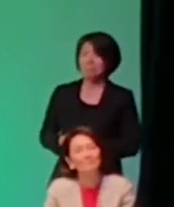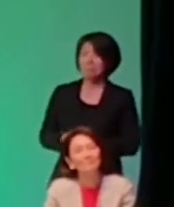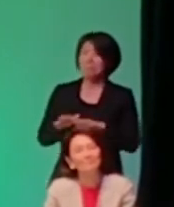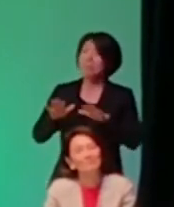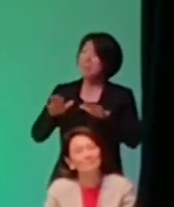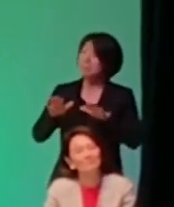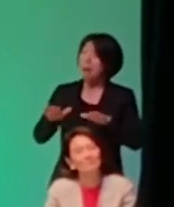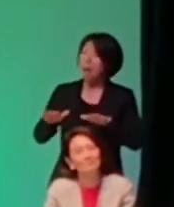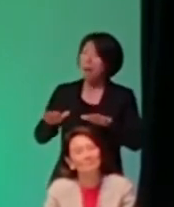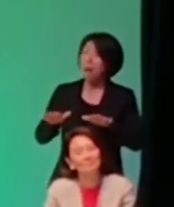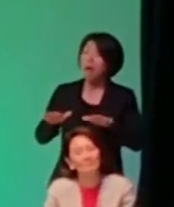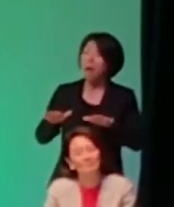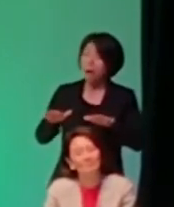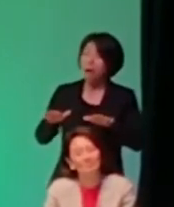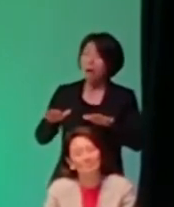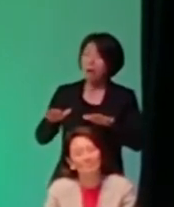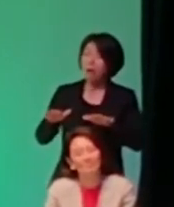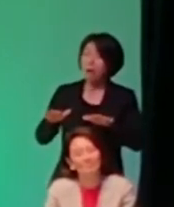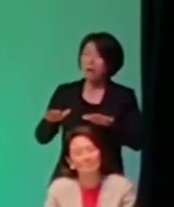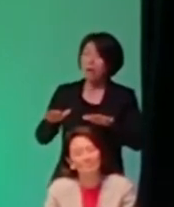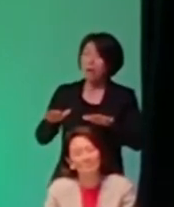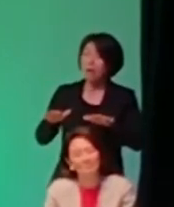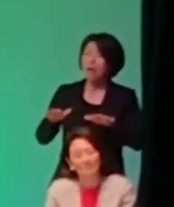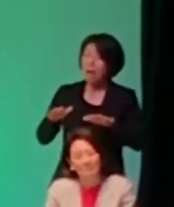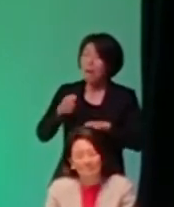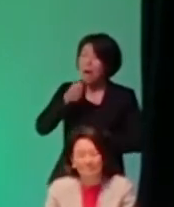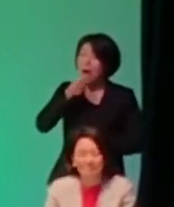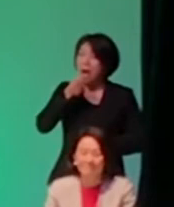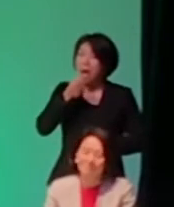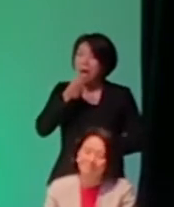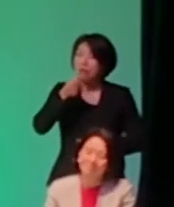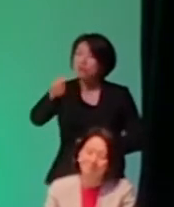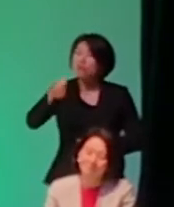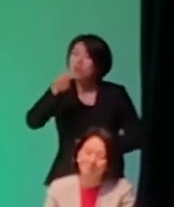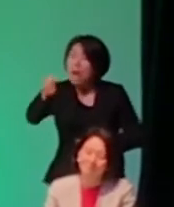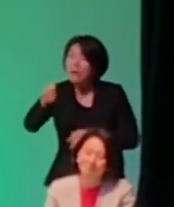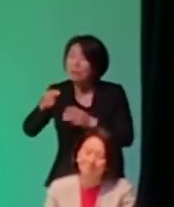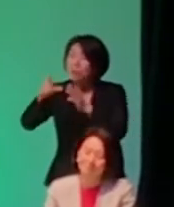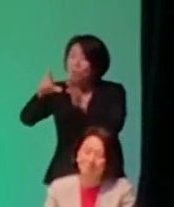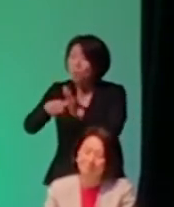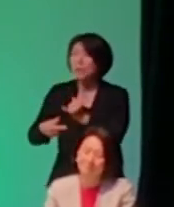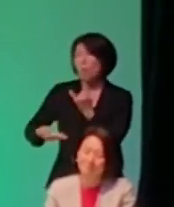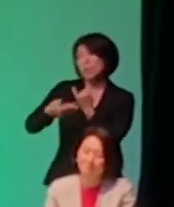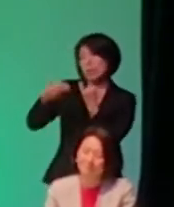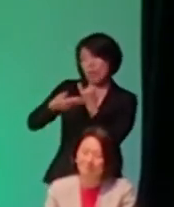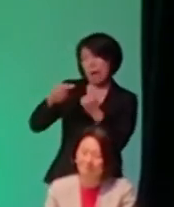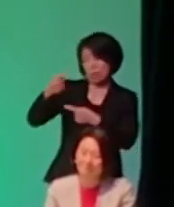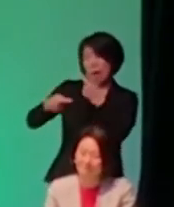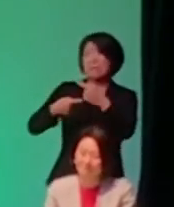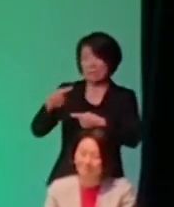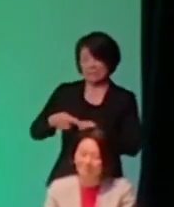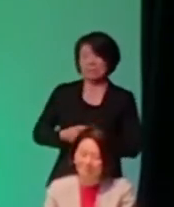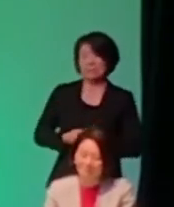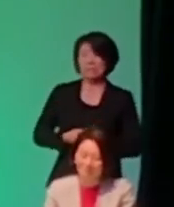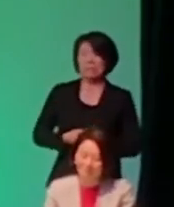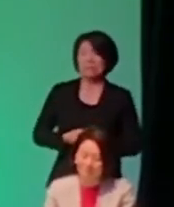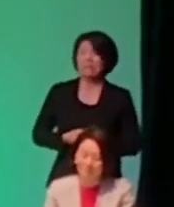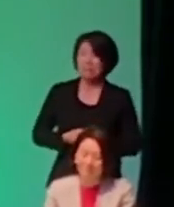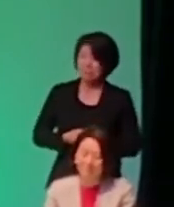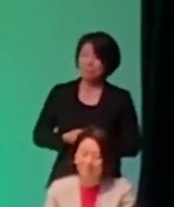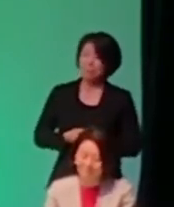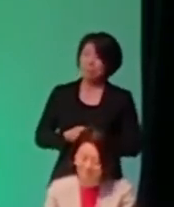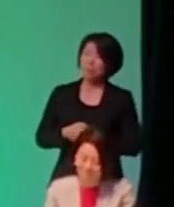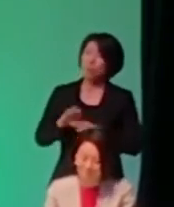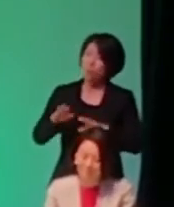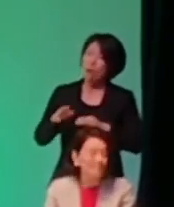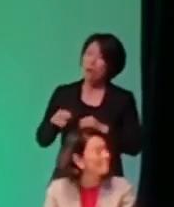非常に話題になっているその取材上のそのセクハラ なんですけれども、まあ、これも多分